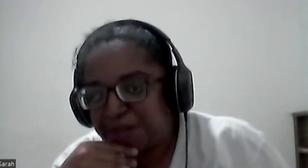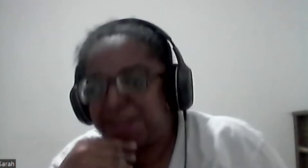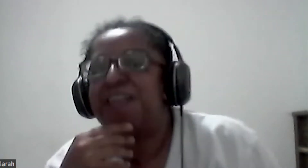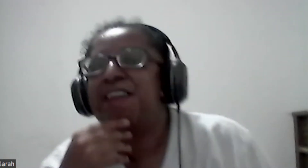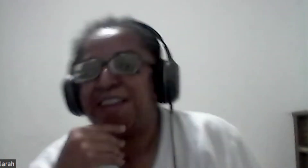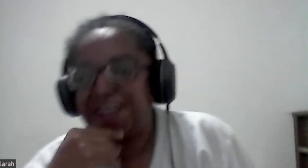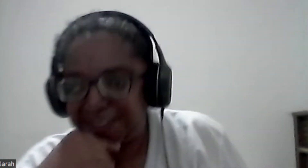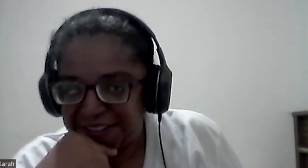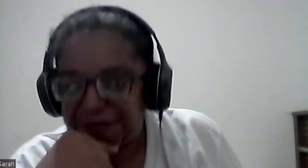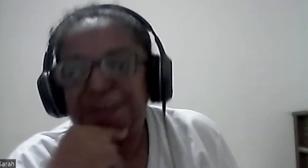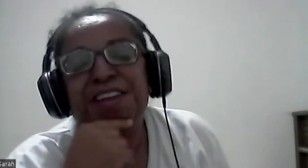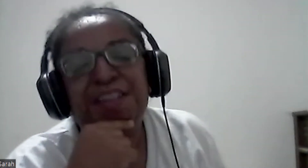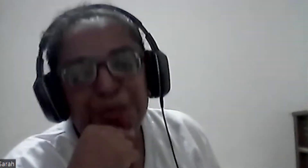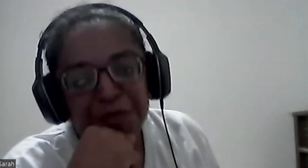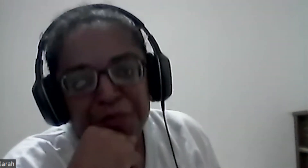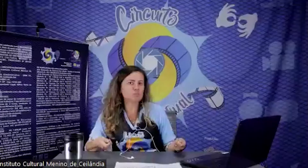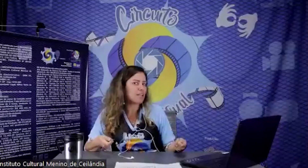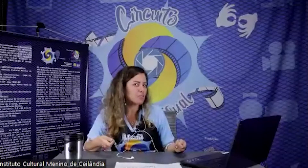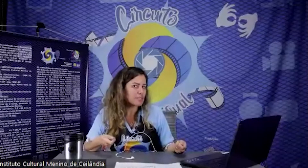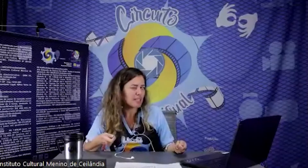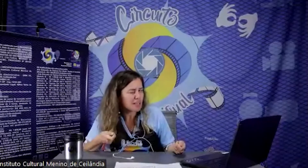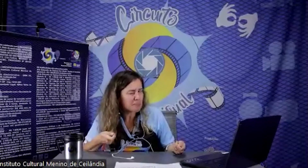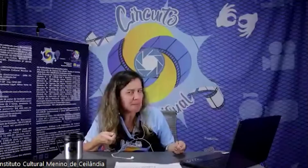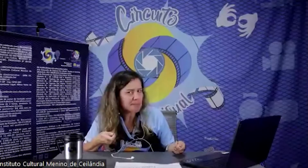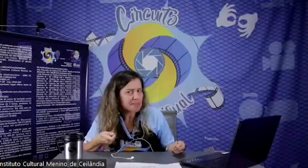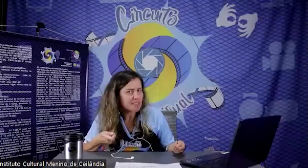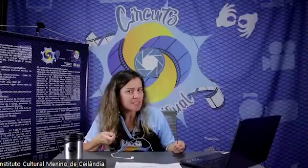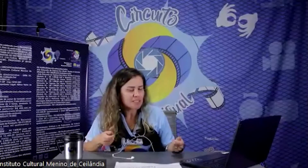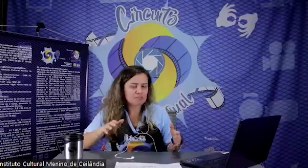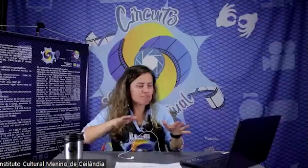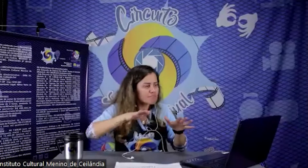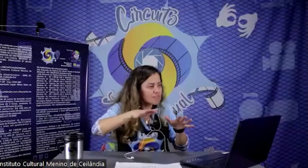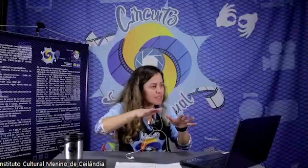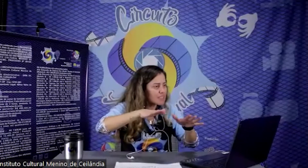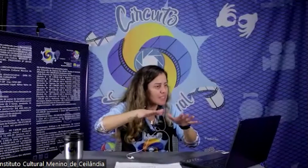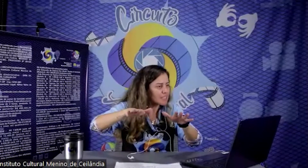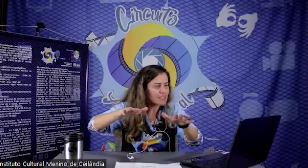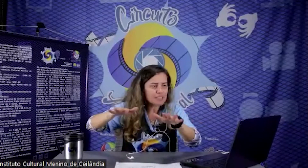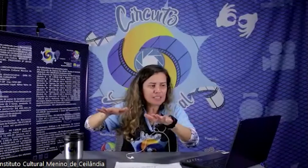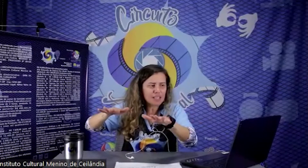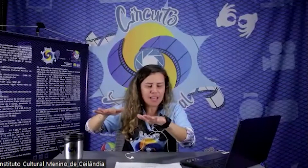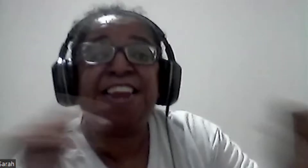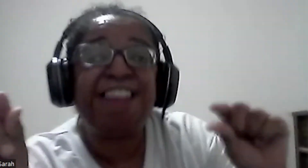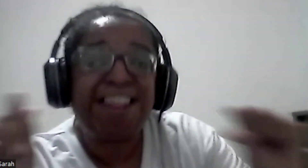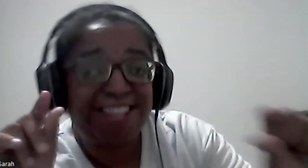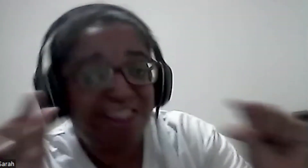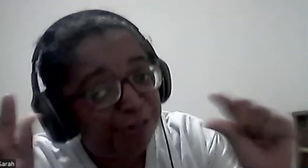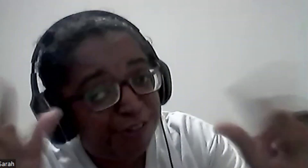dessa pessoa? Isso nesse espaço com essa rampa? Isso então, mesmo. As sinalizações,